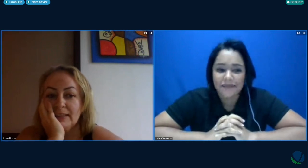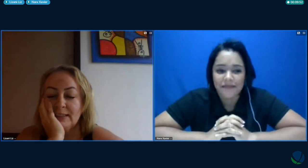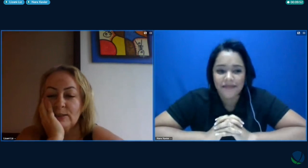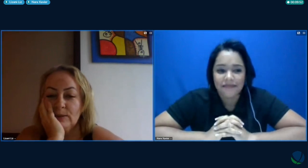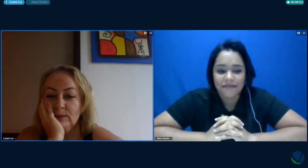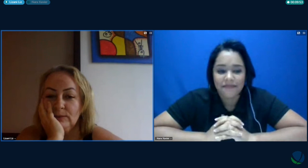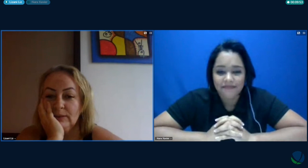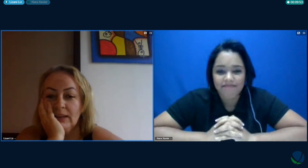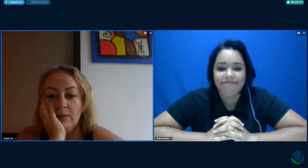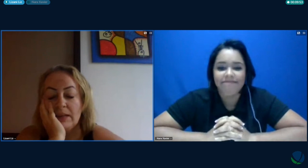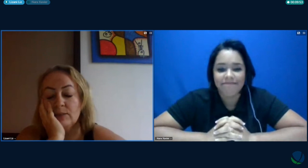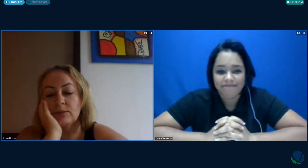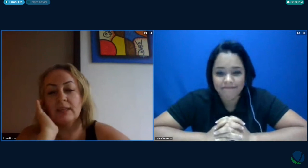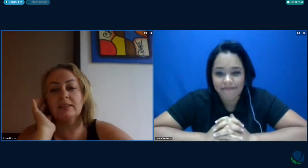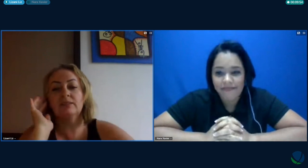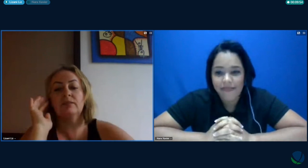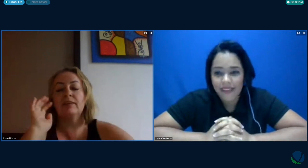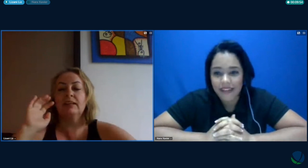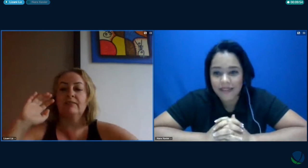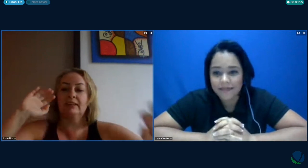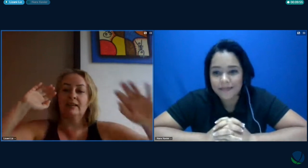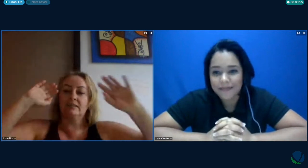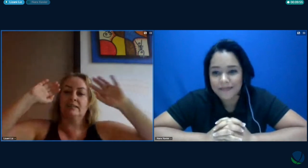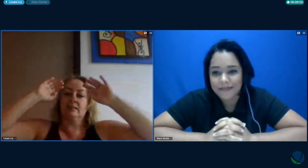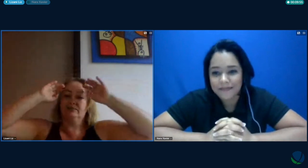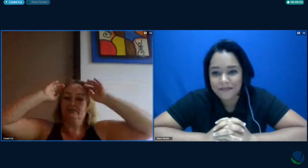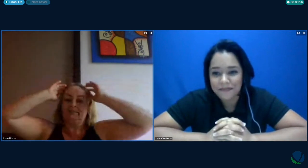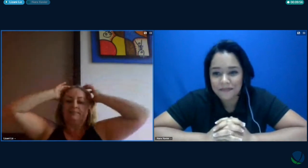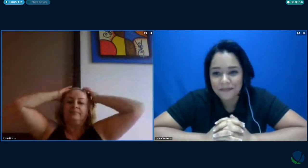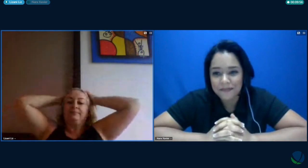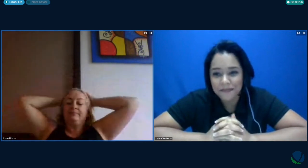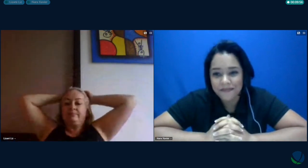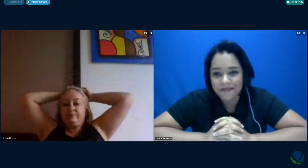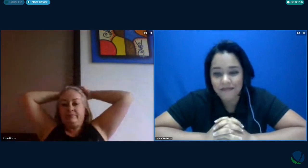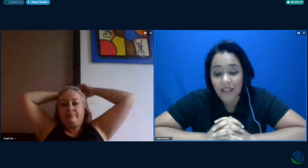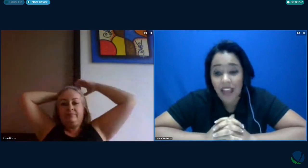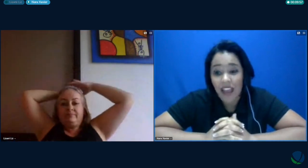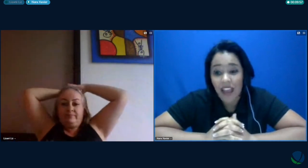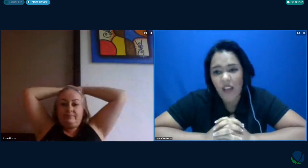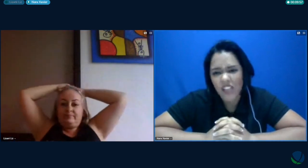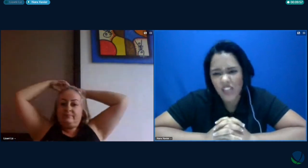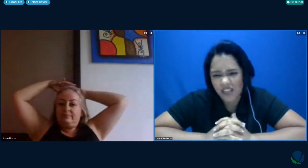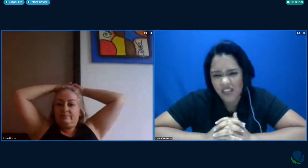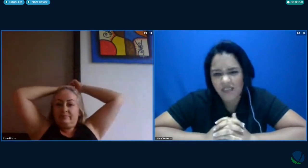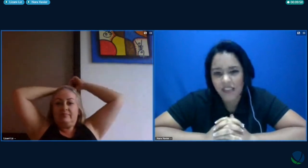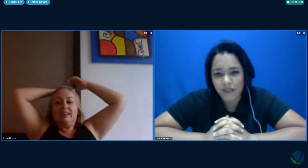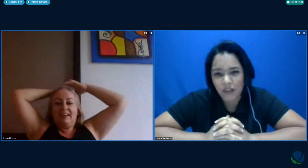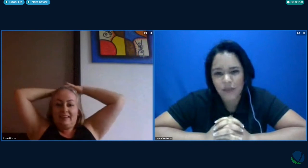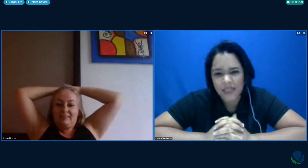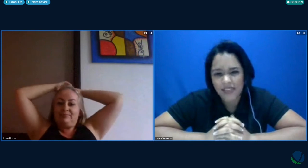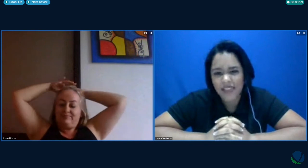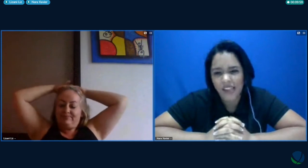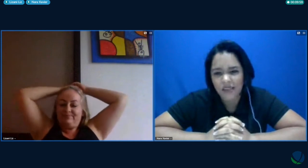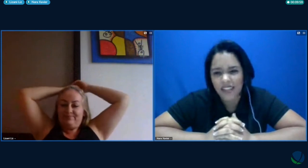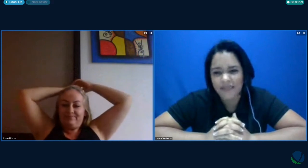Acho mais tranquilo. Mas eu não sei se ano que vem ainda vai estar assim, né? Eu acho que ano que vem volta